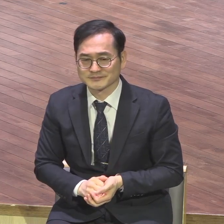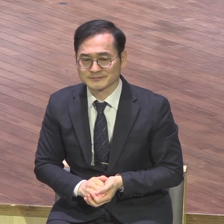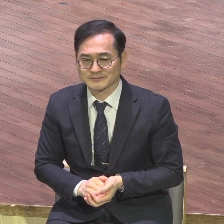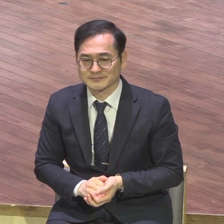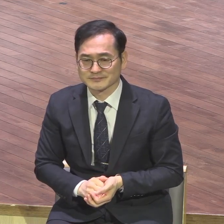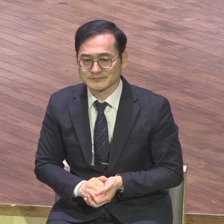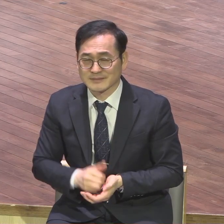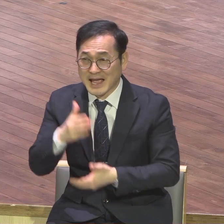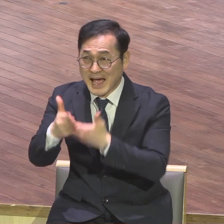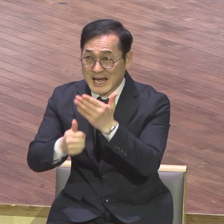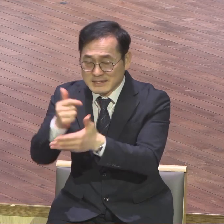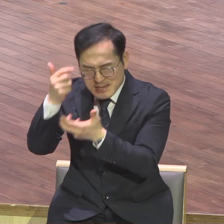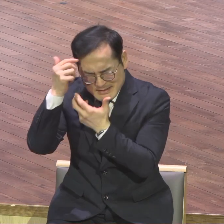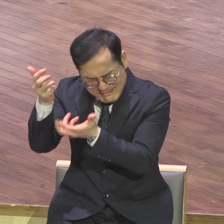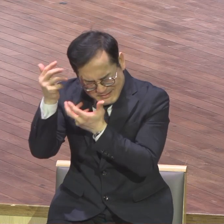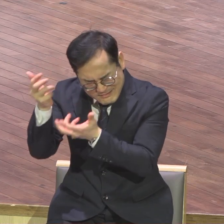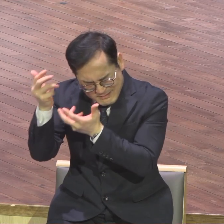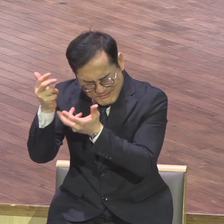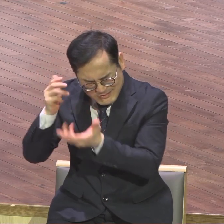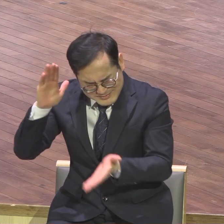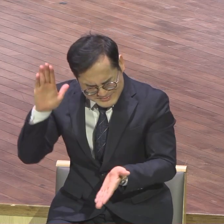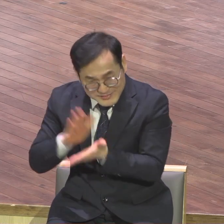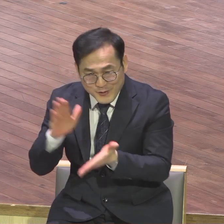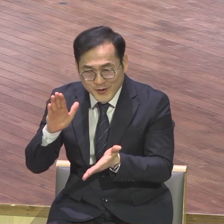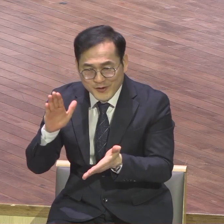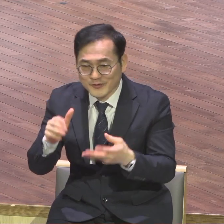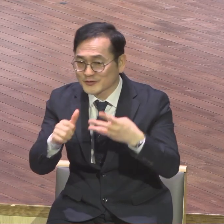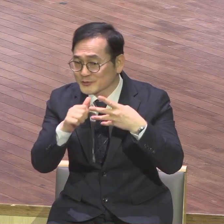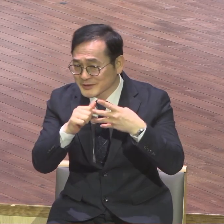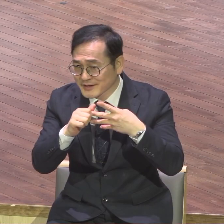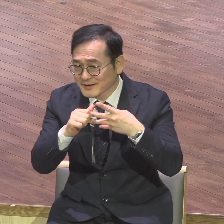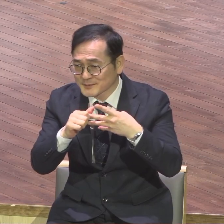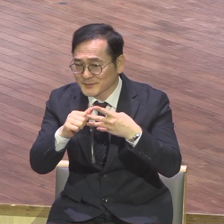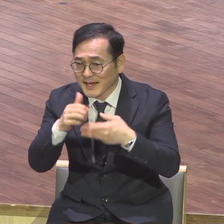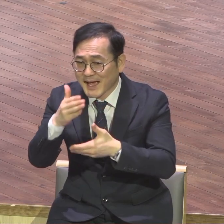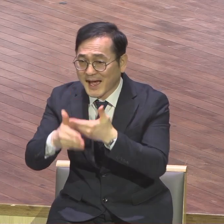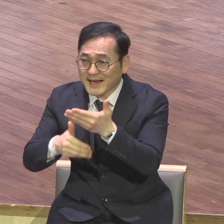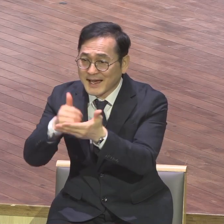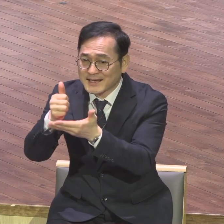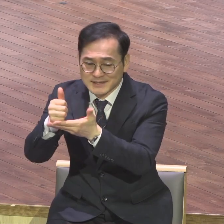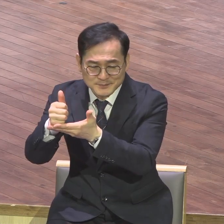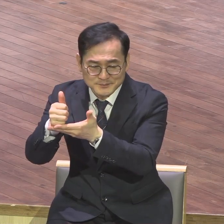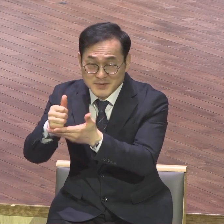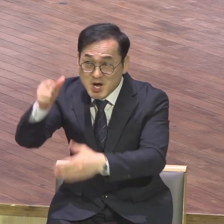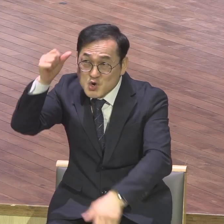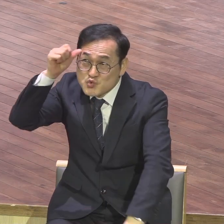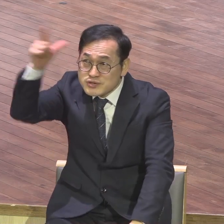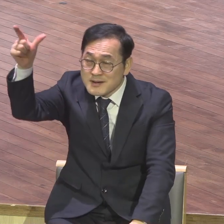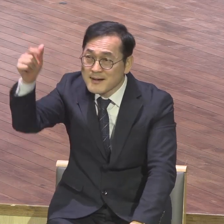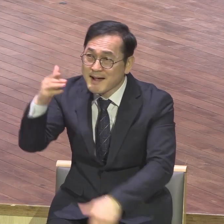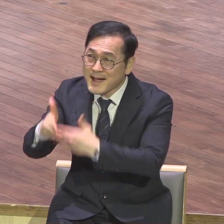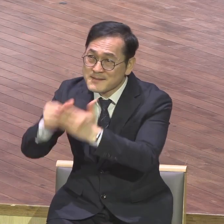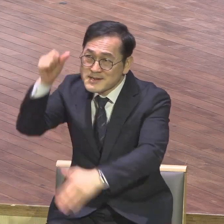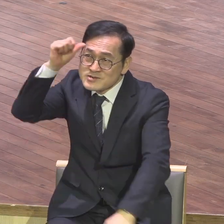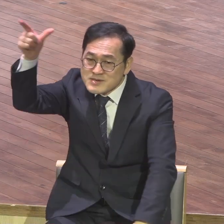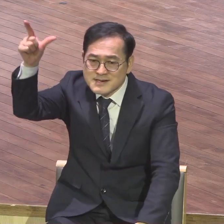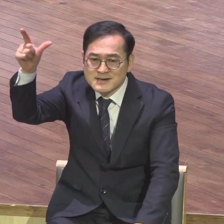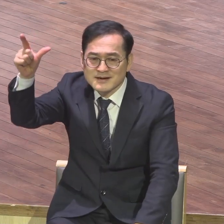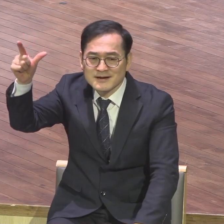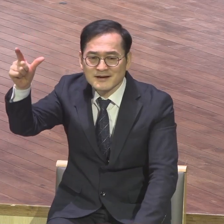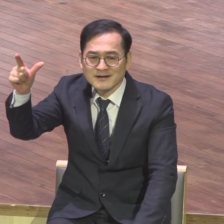하나님을 위한 열정, 패션, 열정이 있다. 둘째는 하나님에 대한 위대한 생각이 있다. 위대한